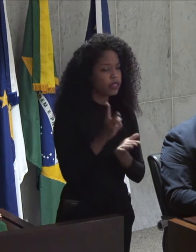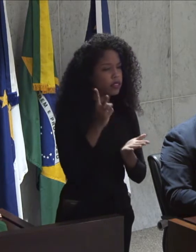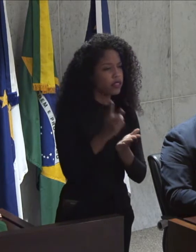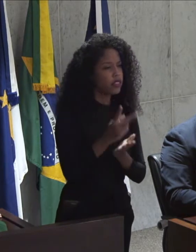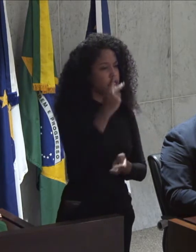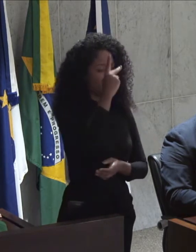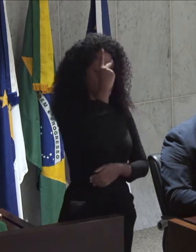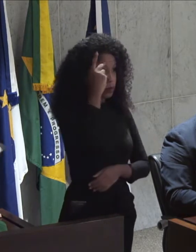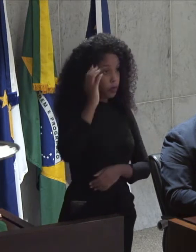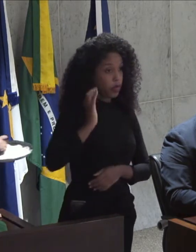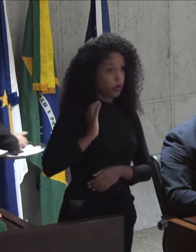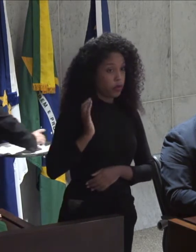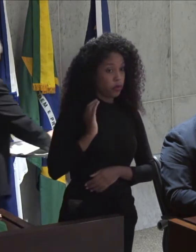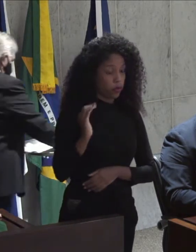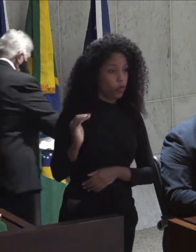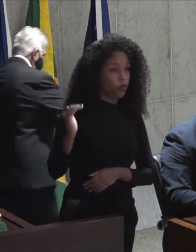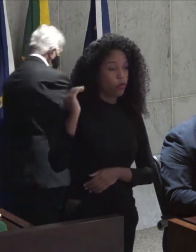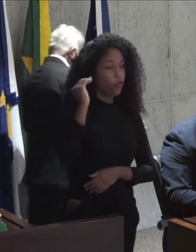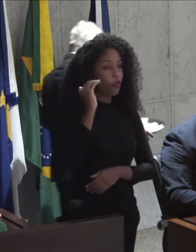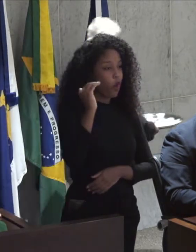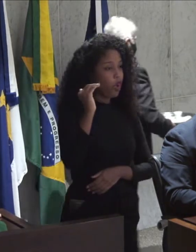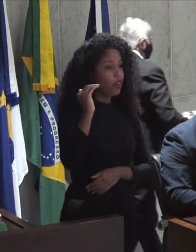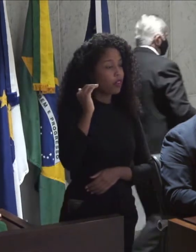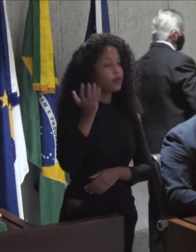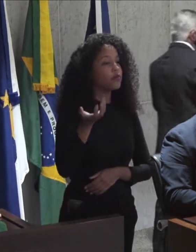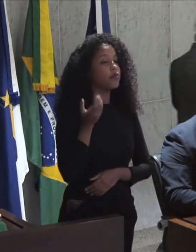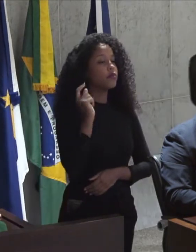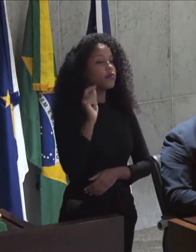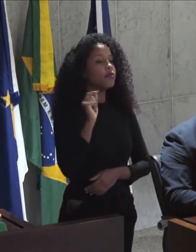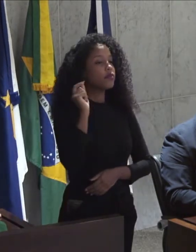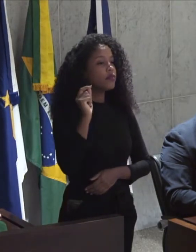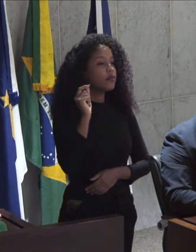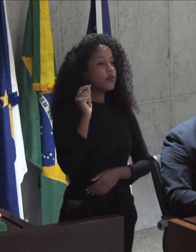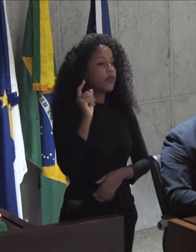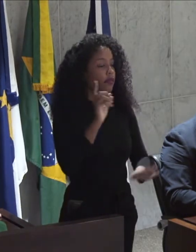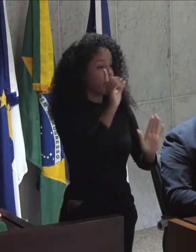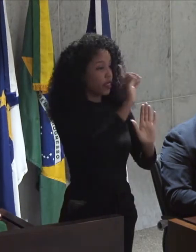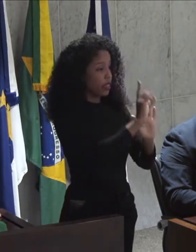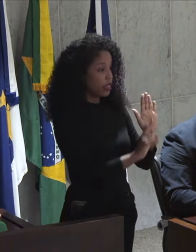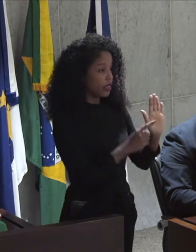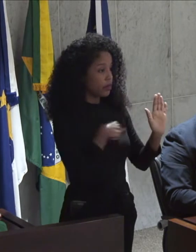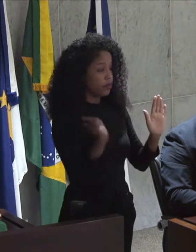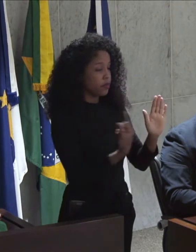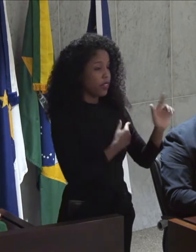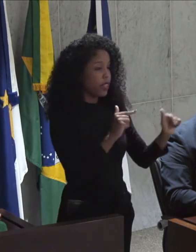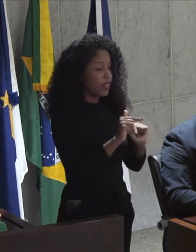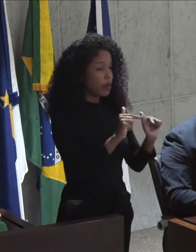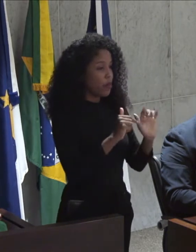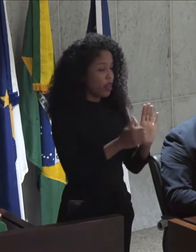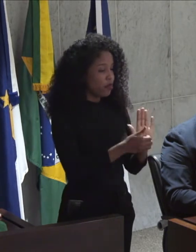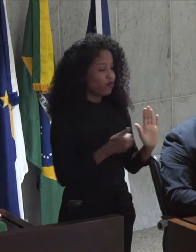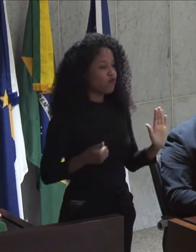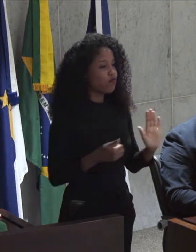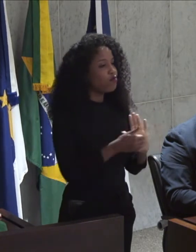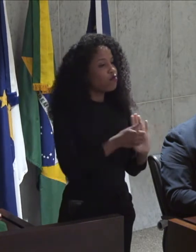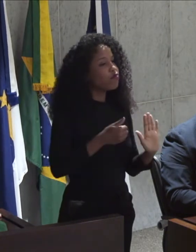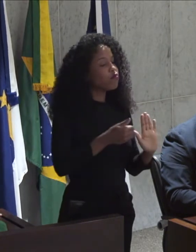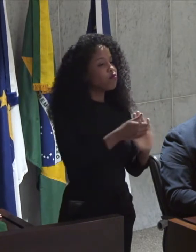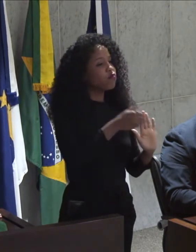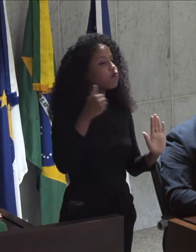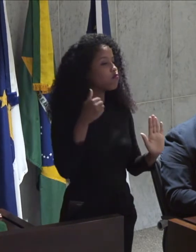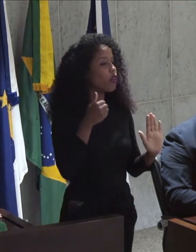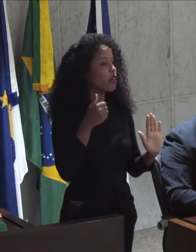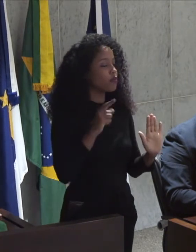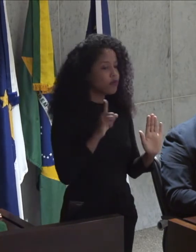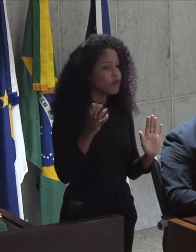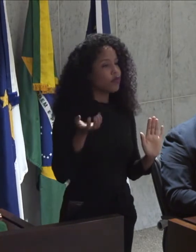burguesia está querendo cada vez mais tirar direitos dos trabalhadores do campo e dos trabalhadores da